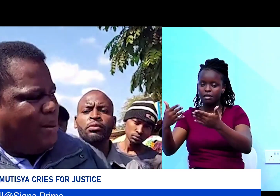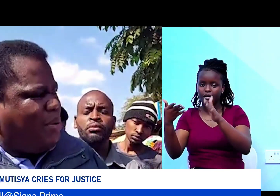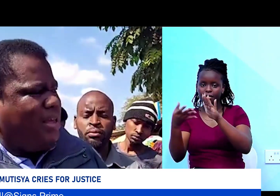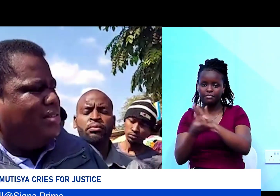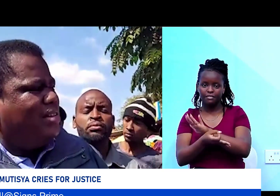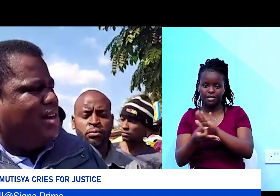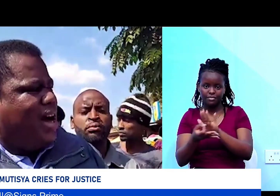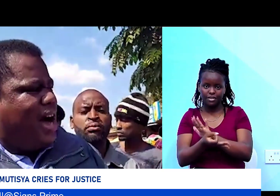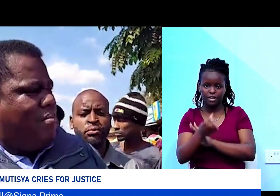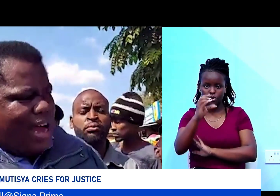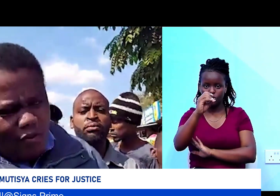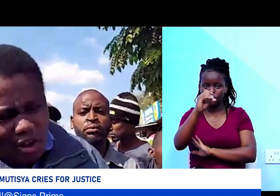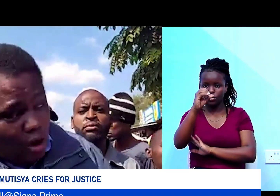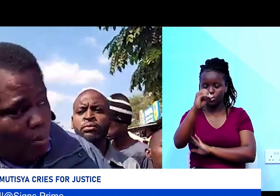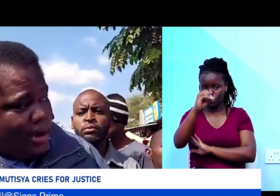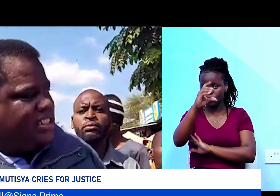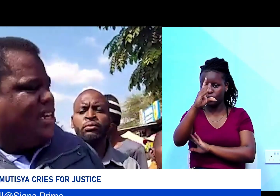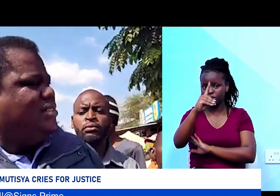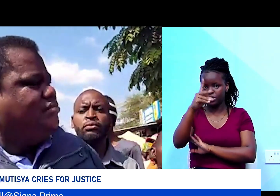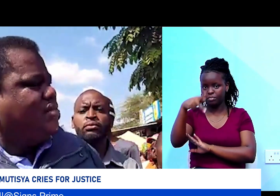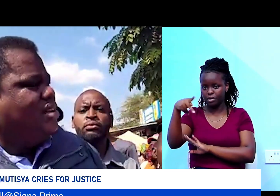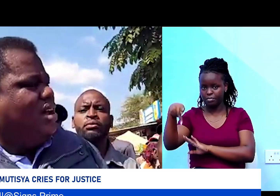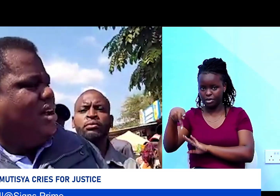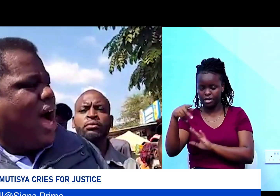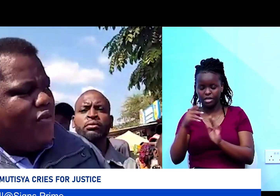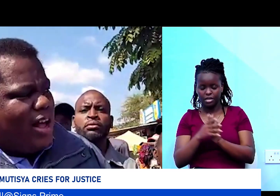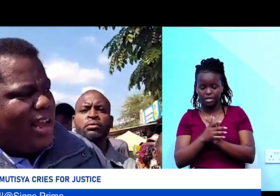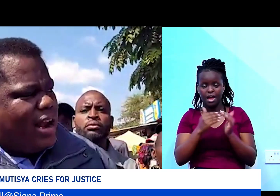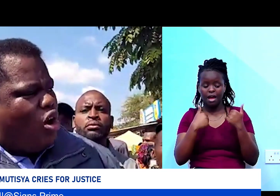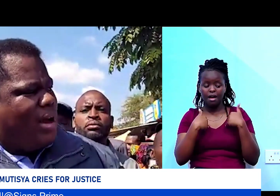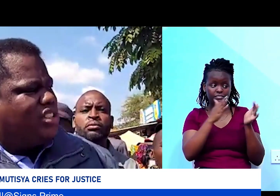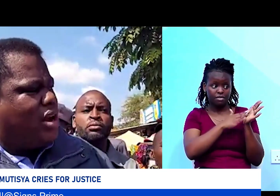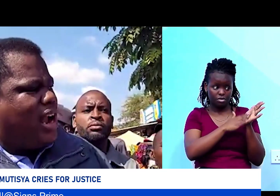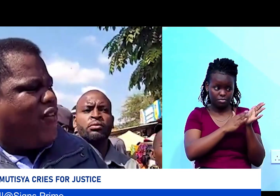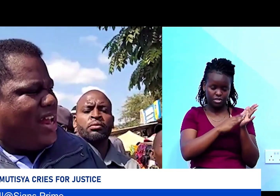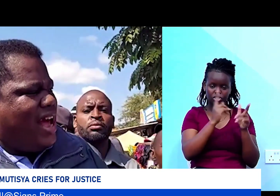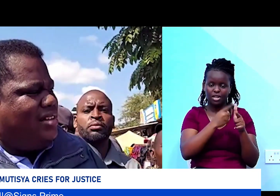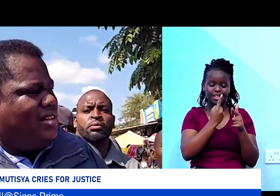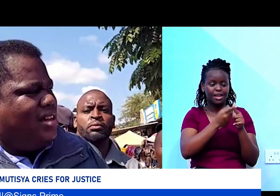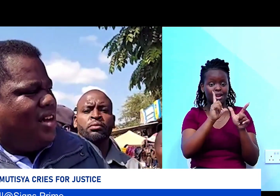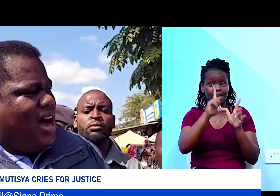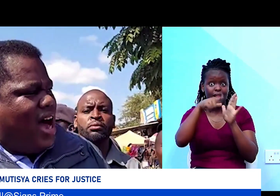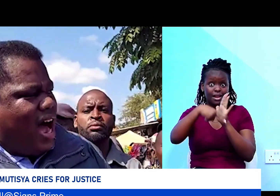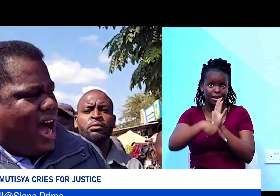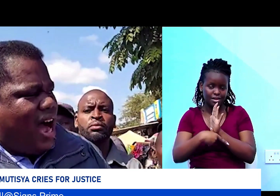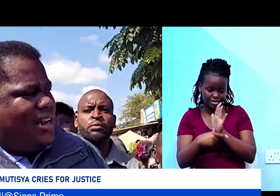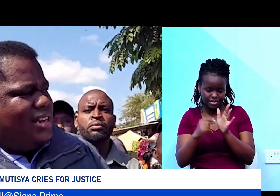ODPP ambaye atafanya recommendation, na ile recommendation atafanya